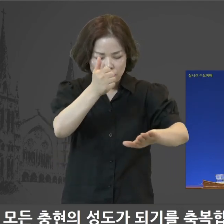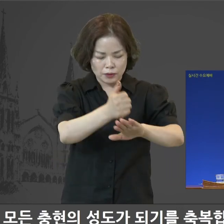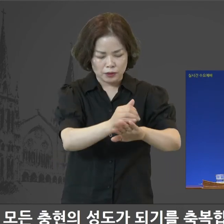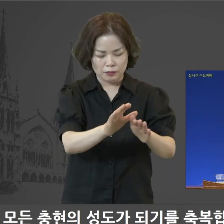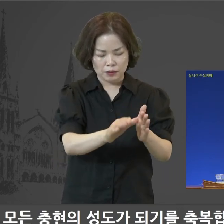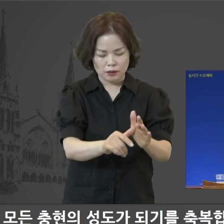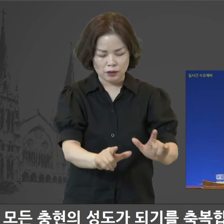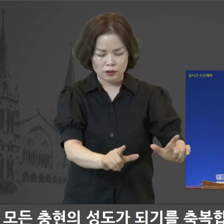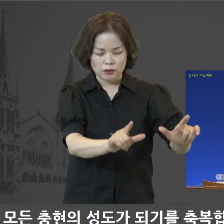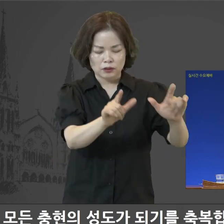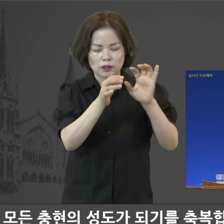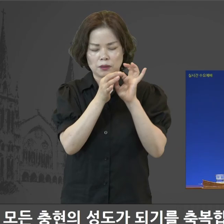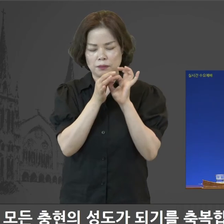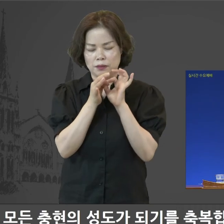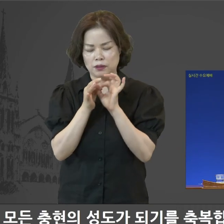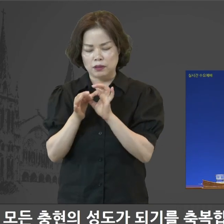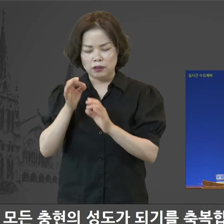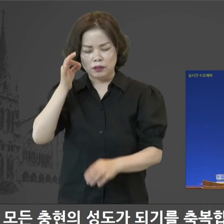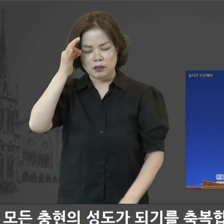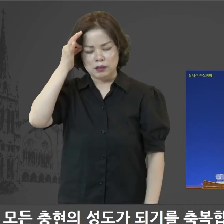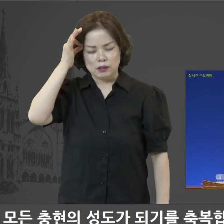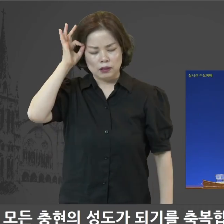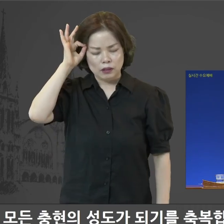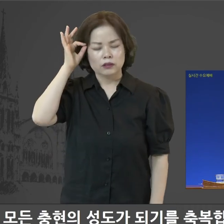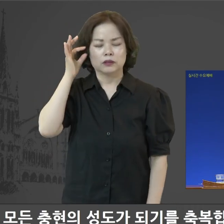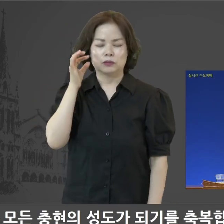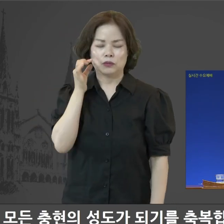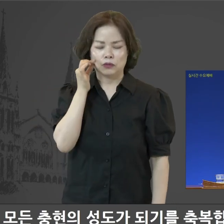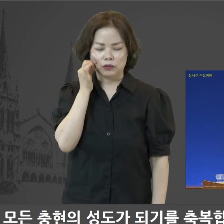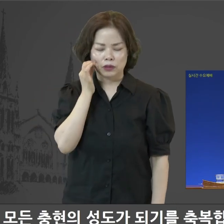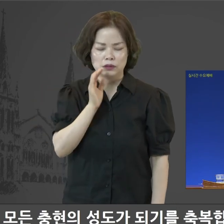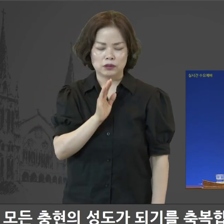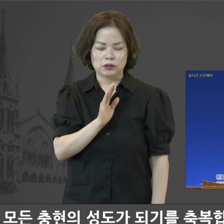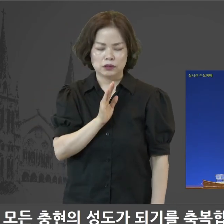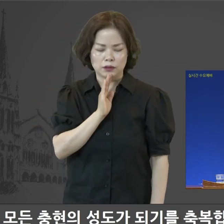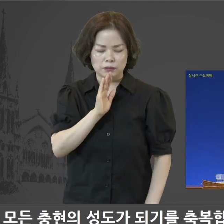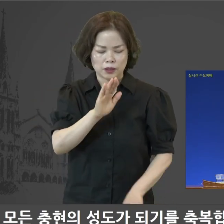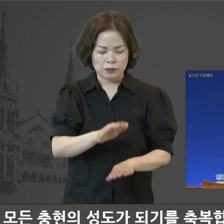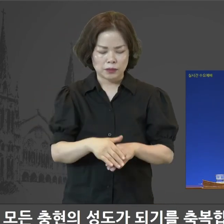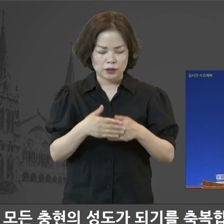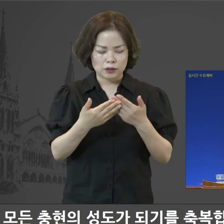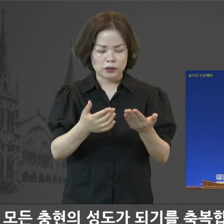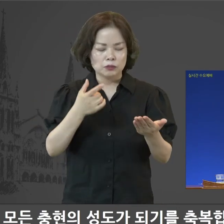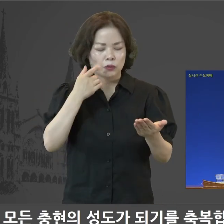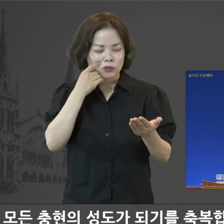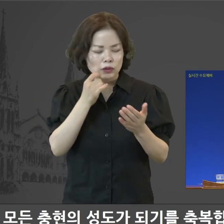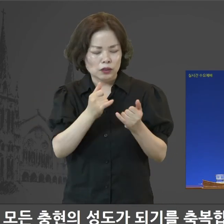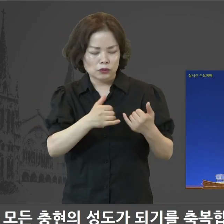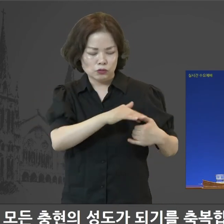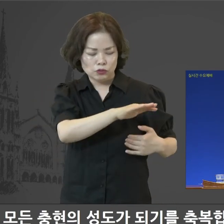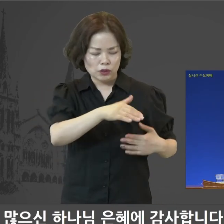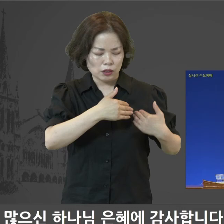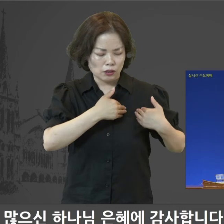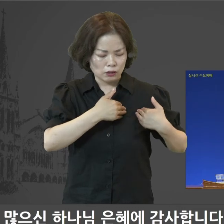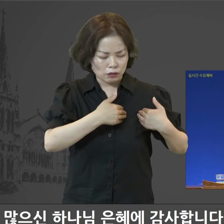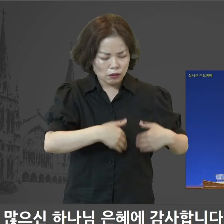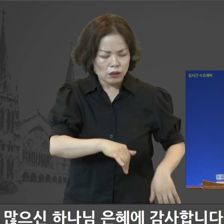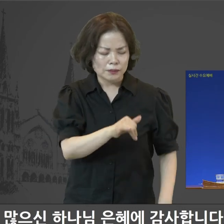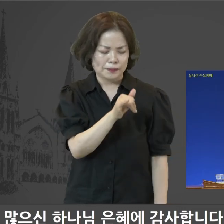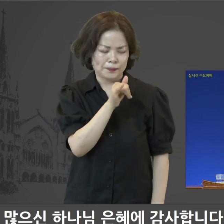때를 살아가면서도 깨어있지 못하는, 참된 예배자로 서지 못하는 우리의 연약함이